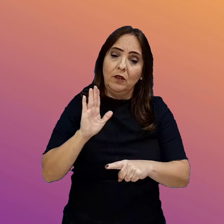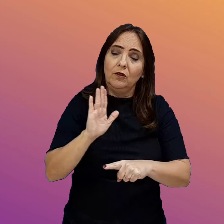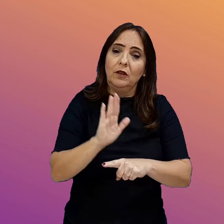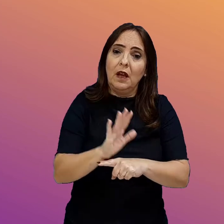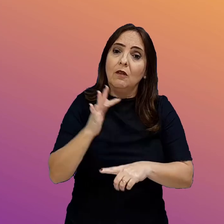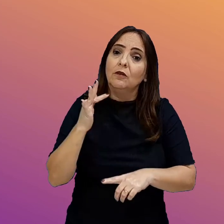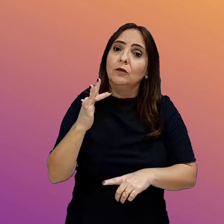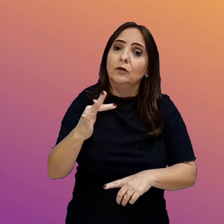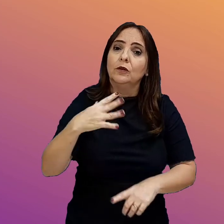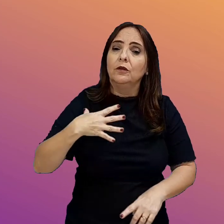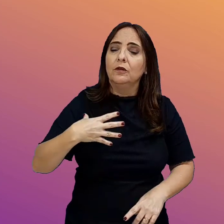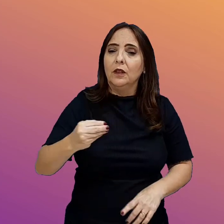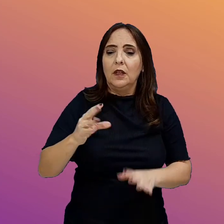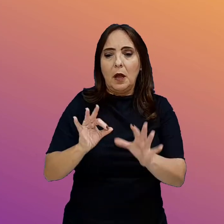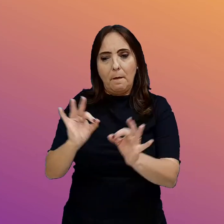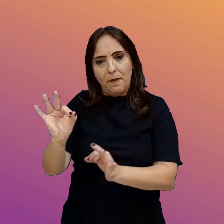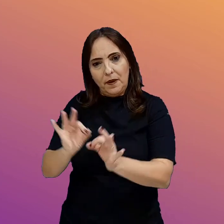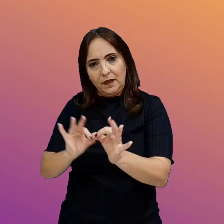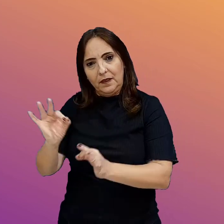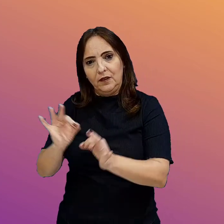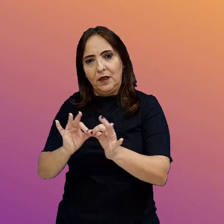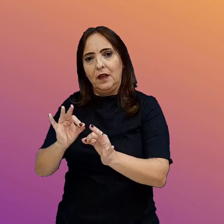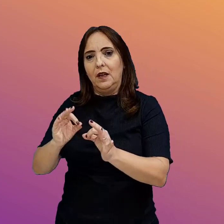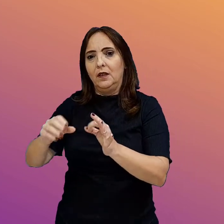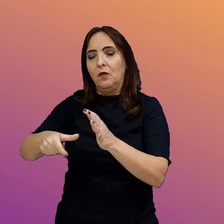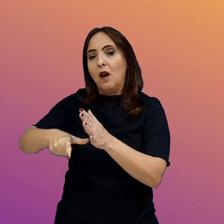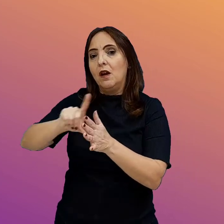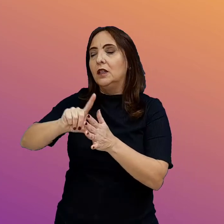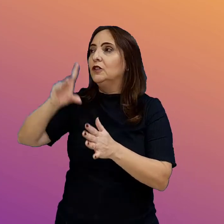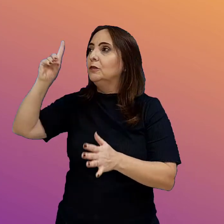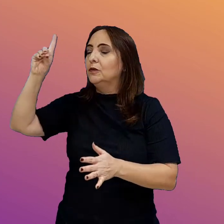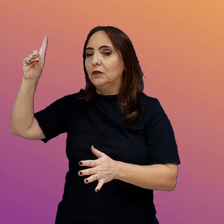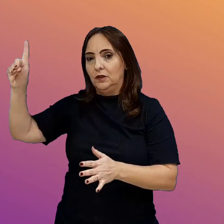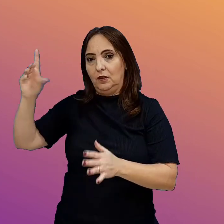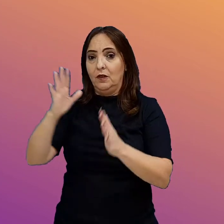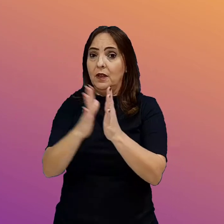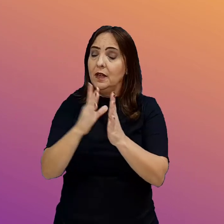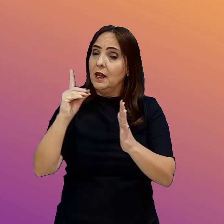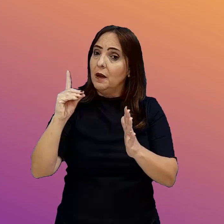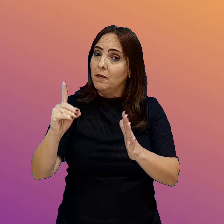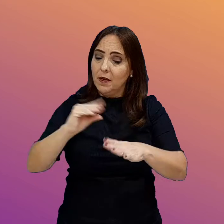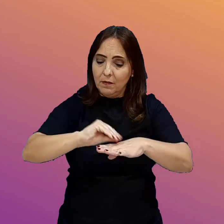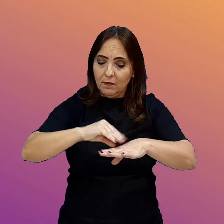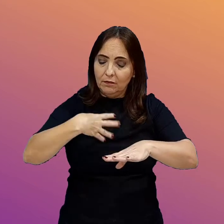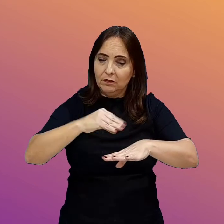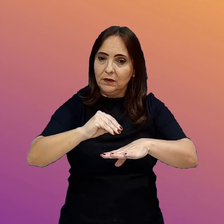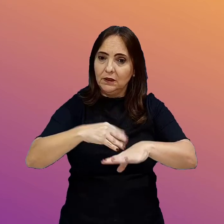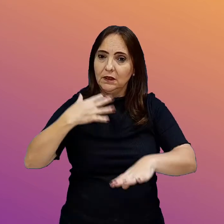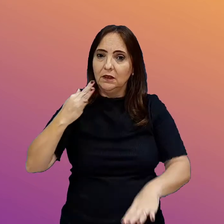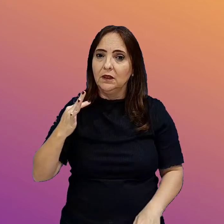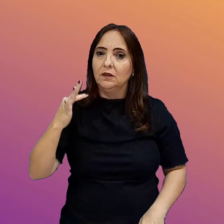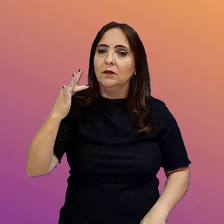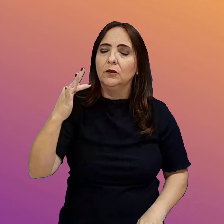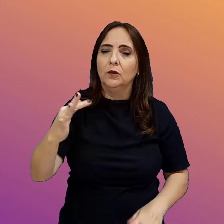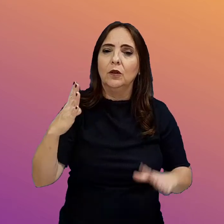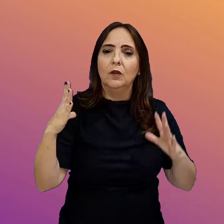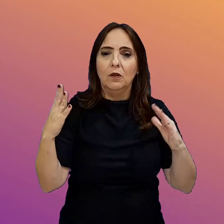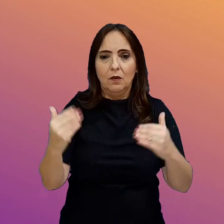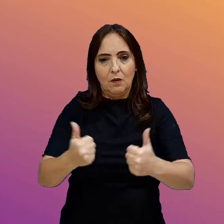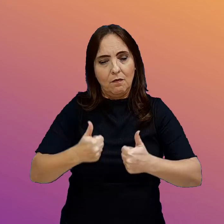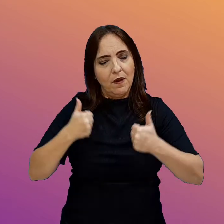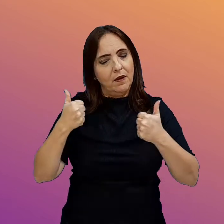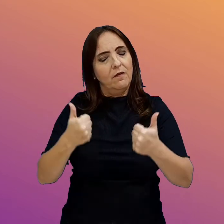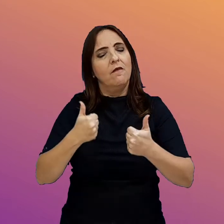O futuro do seu filho é planejado principalmente por Deus. E a Bíblia fala que é um futuro incrível, é